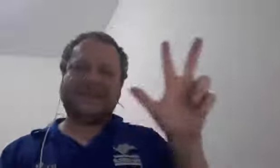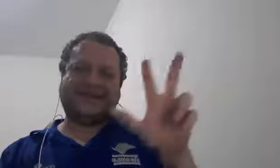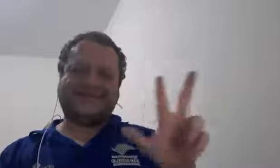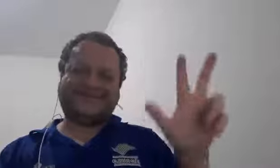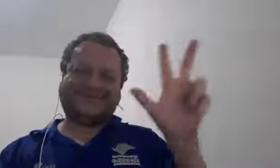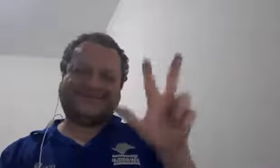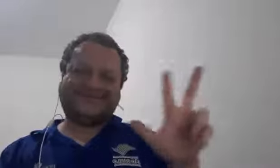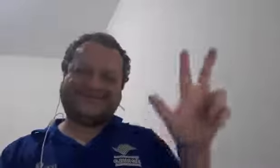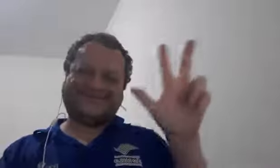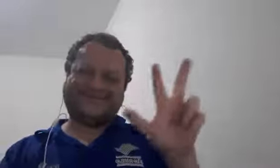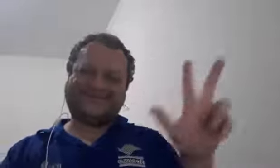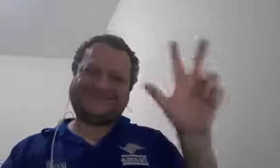Belém.